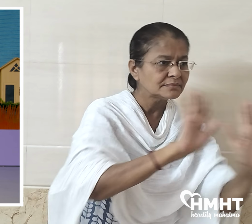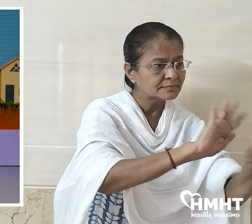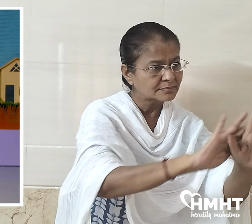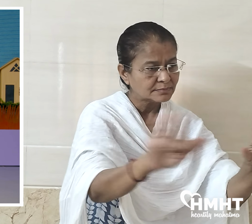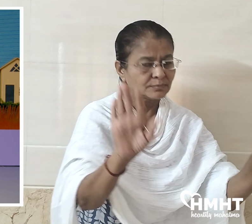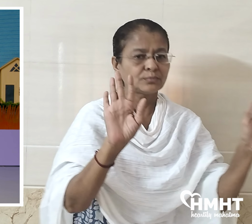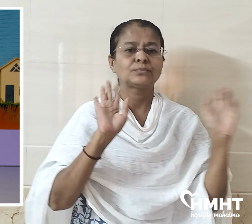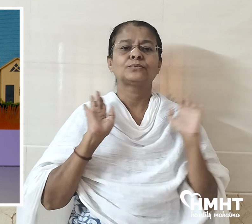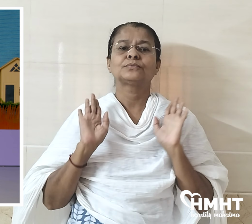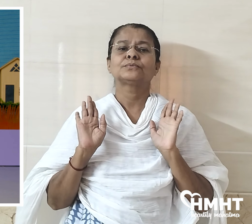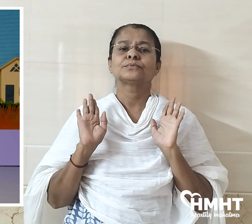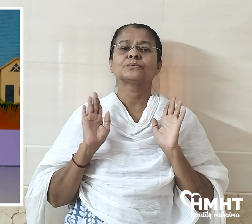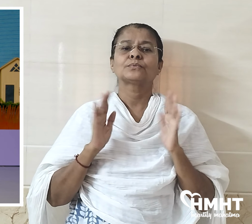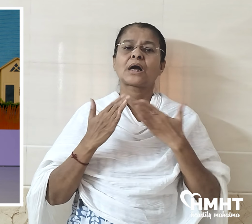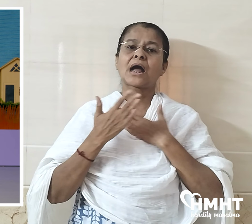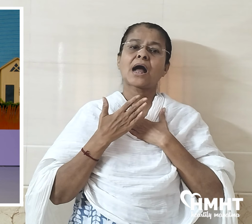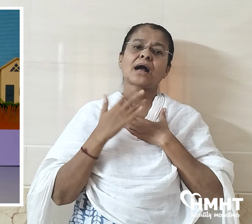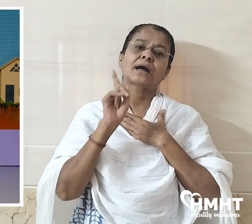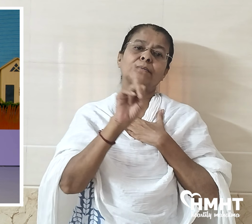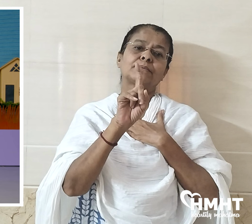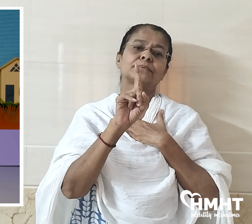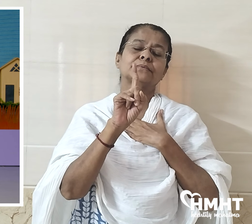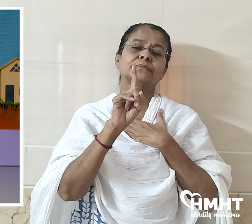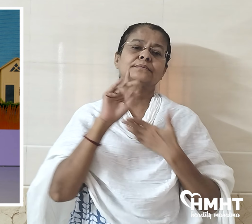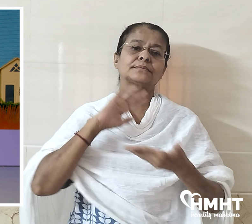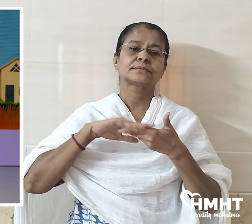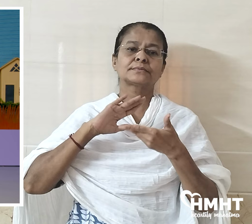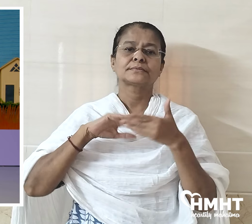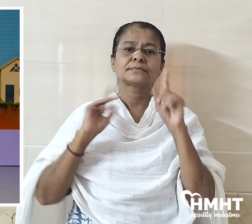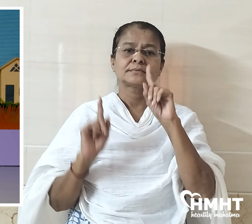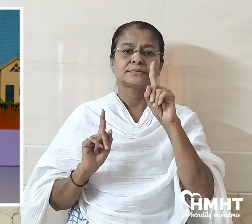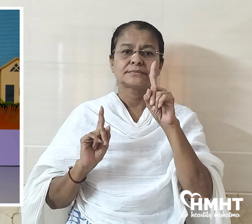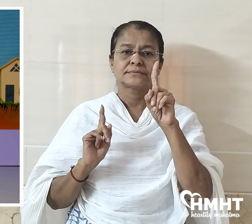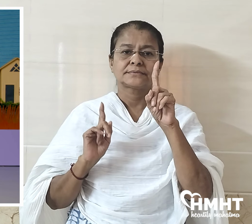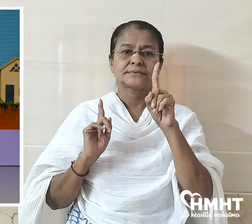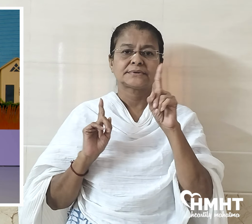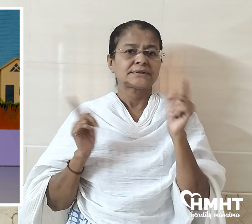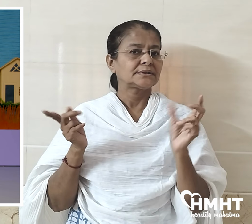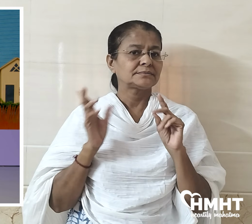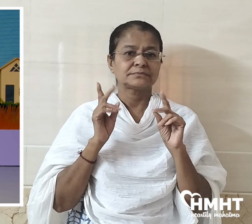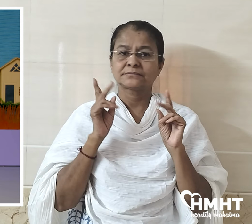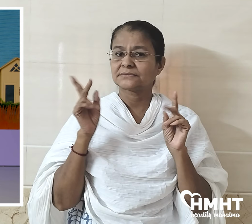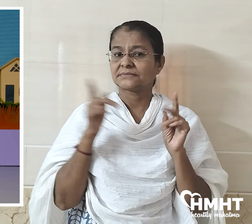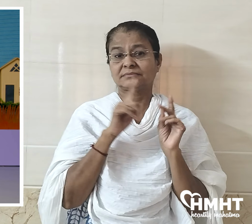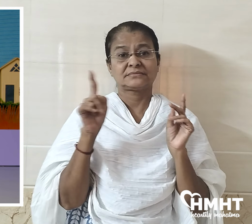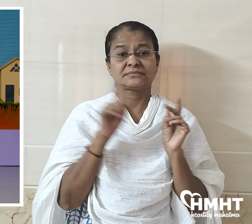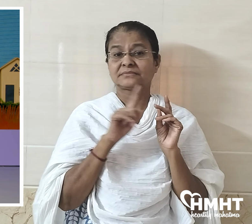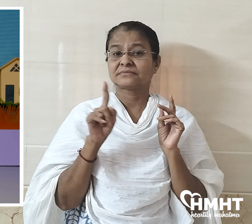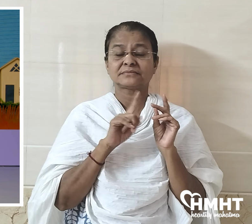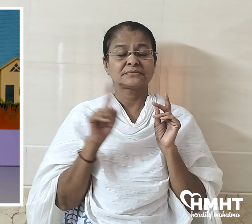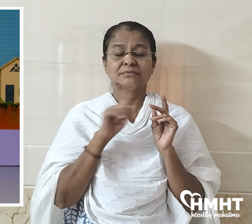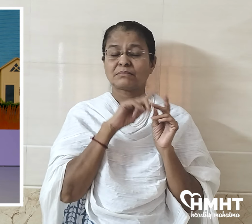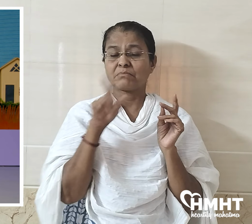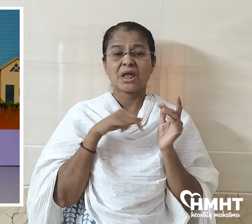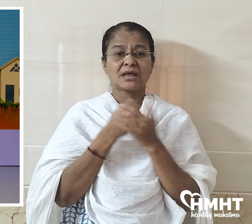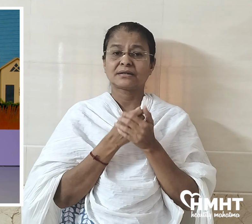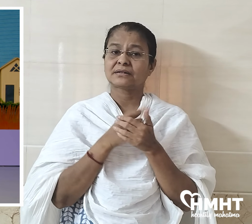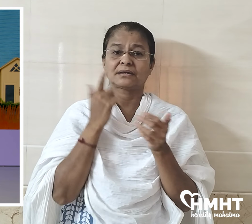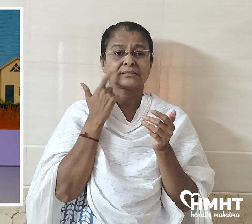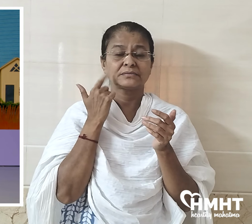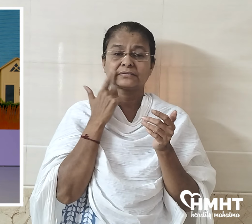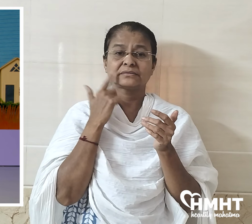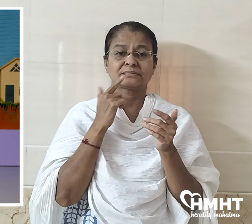હોય, મારો હસબન્ડ છે એ મુખ્ય, બીજો બધો વ્યવહાર પૂરો કરવા માટે. એટલે હસબન્ડ એ વાઈફ સાથે પણ સિન્સિયરલી અને